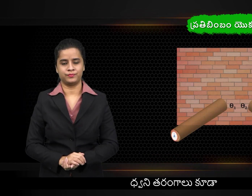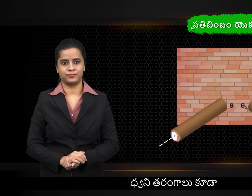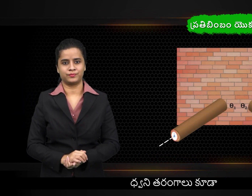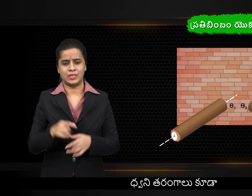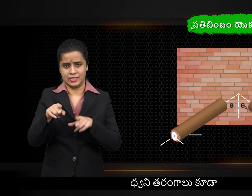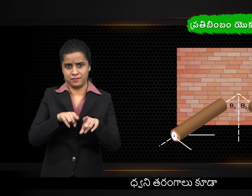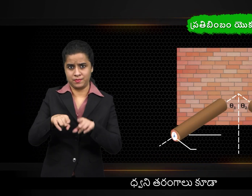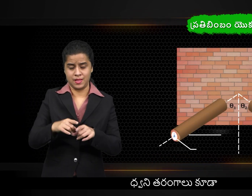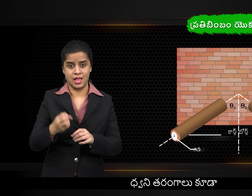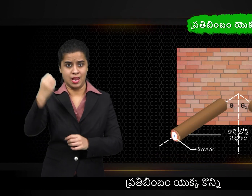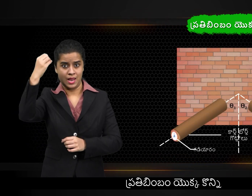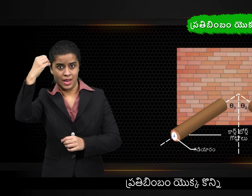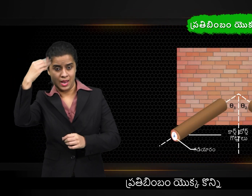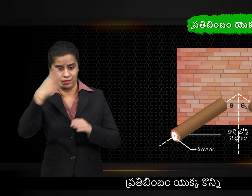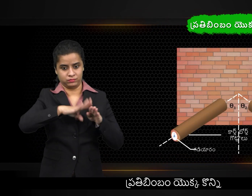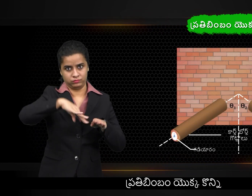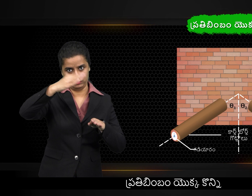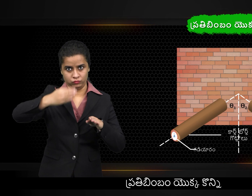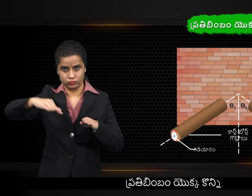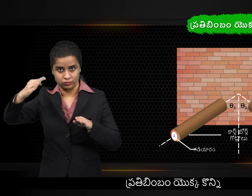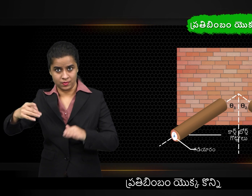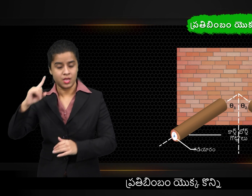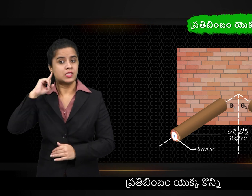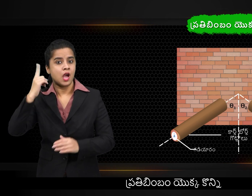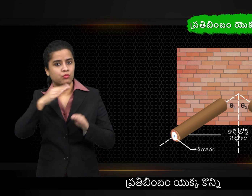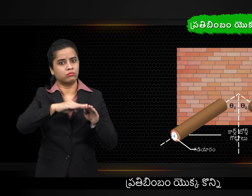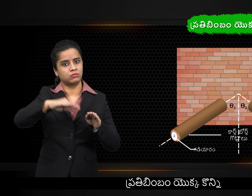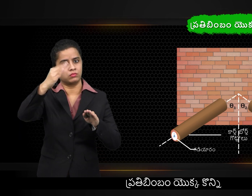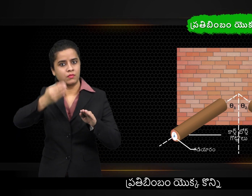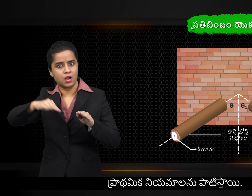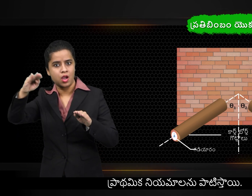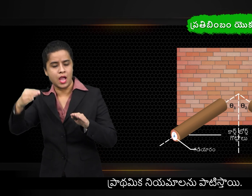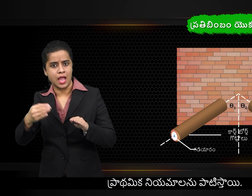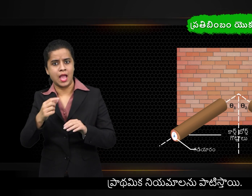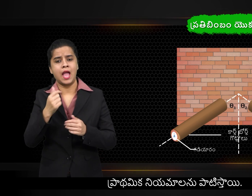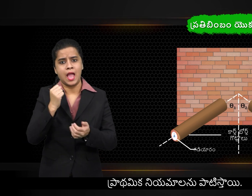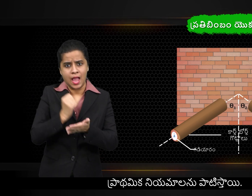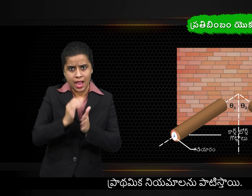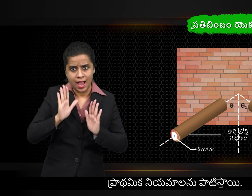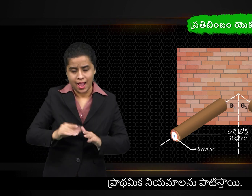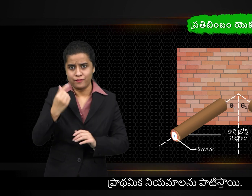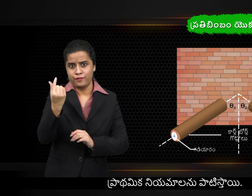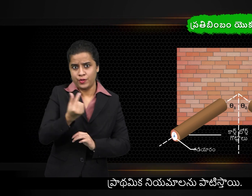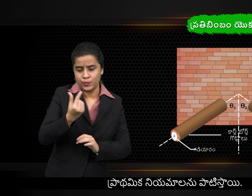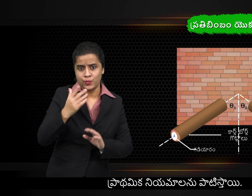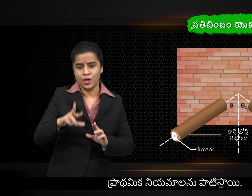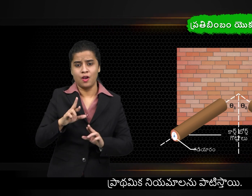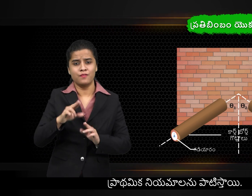ధ్వని తరంగాలు కూడా ప్రతిబింబం యొక్క కొన్ని ప్రాథమిక నియమాలను